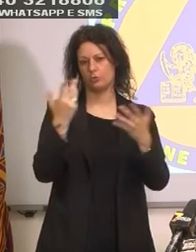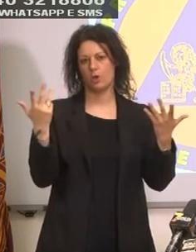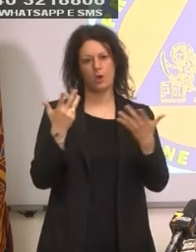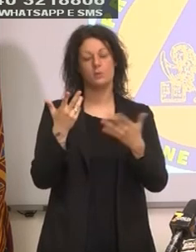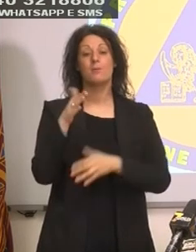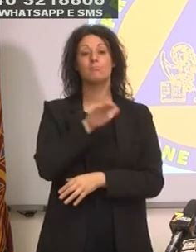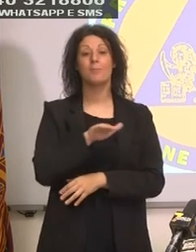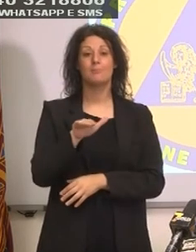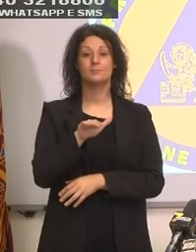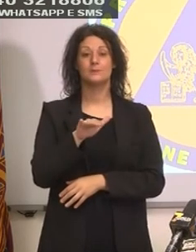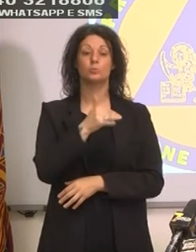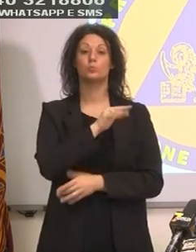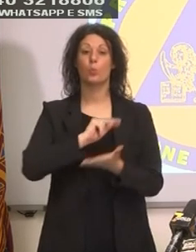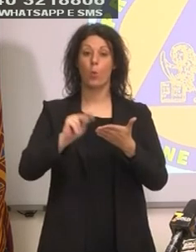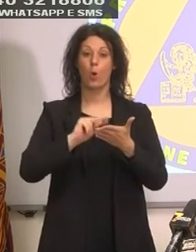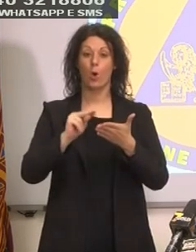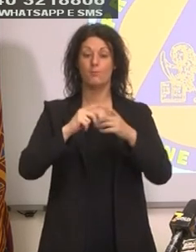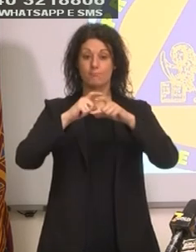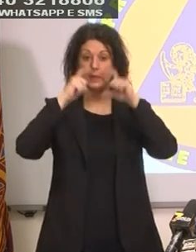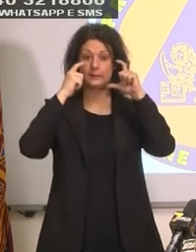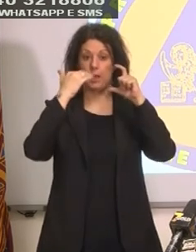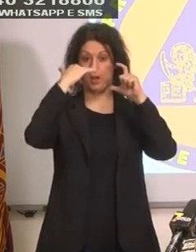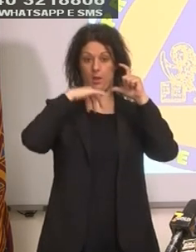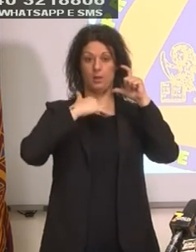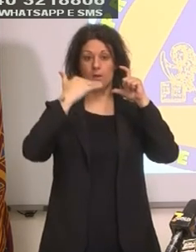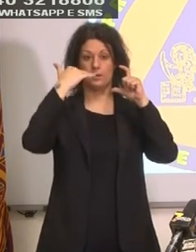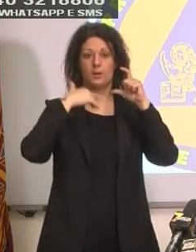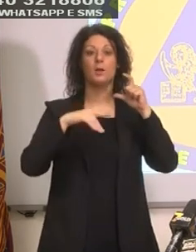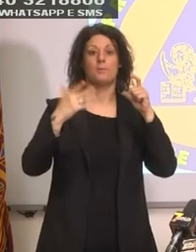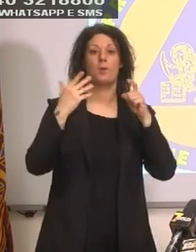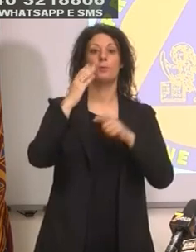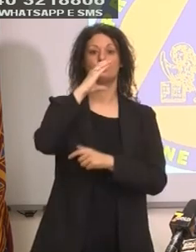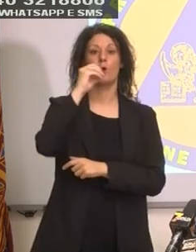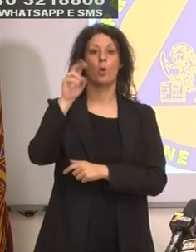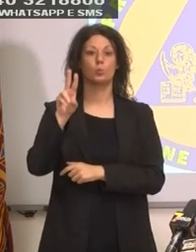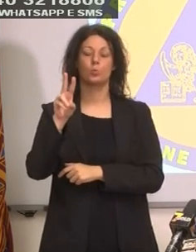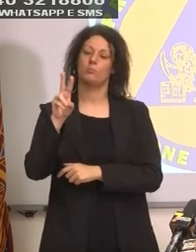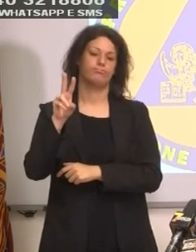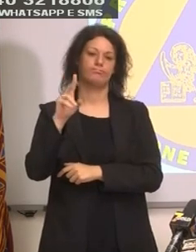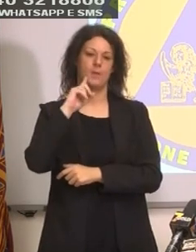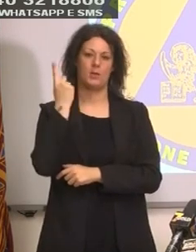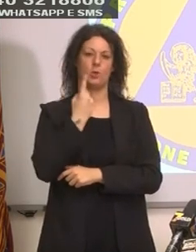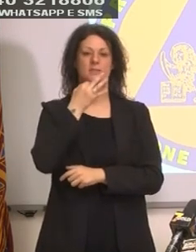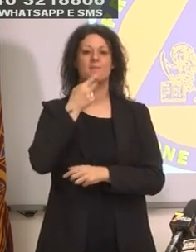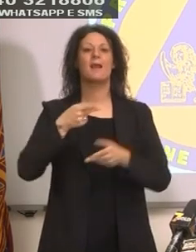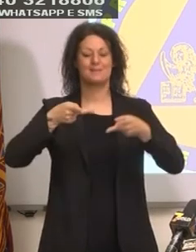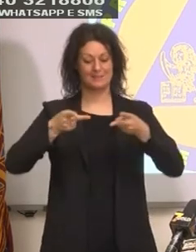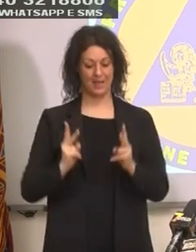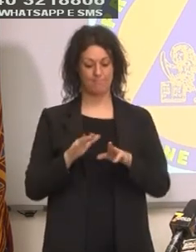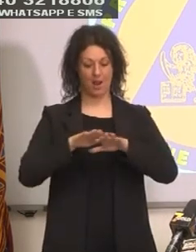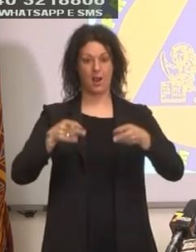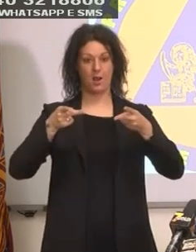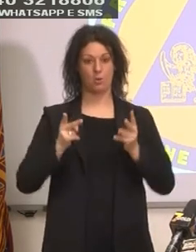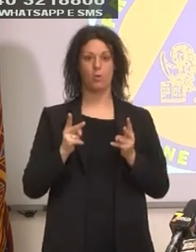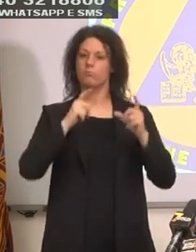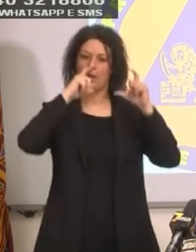CO2 respirando nella mascherina, quindi seduto al banco il bimbo non deve avere la mascherina. Ma su questo penso che, insomma, la soluzione la